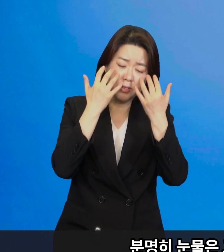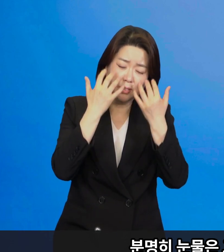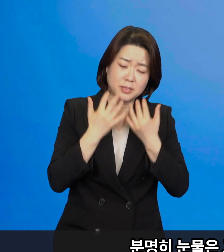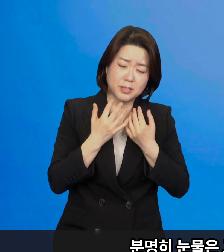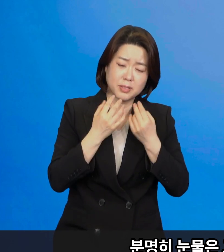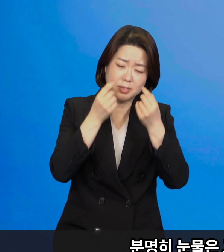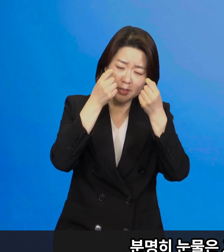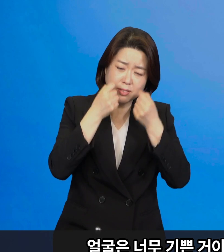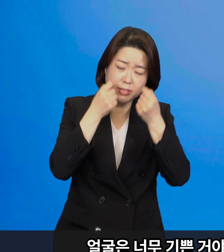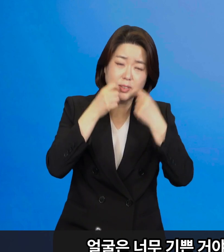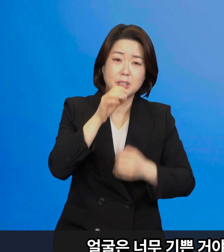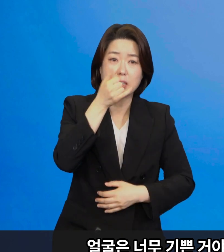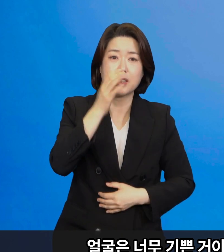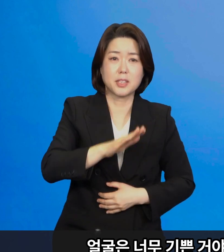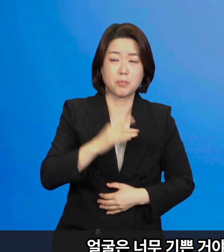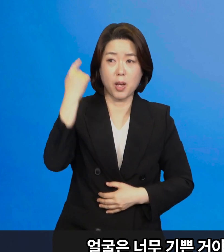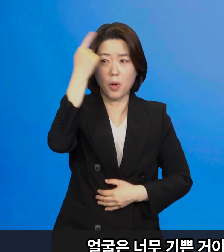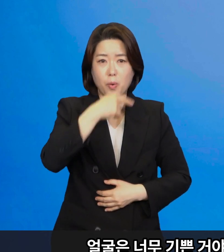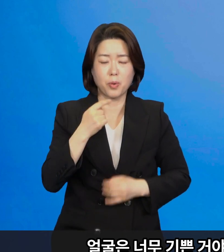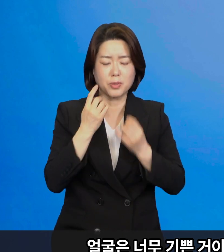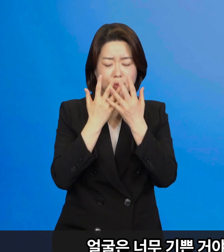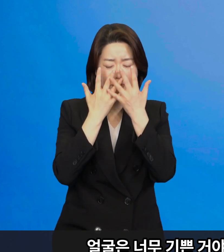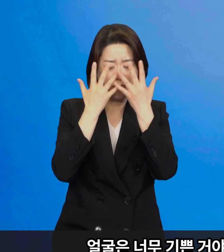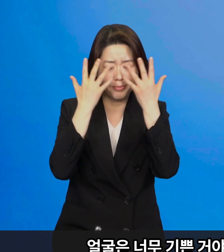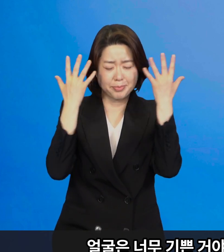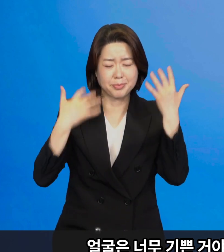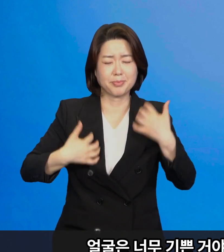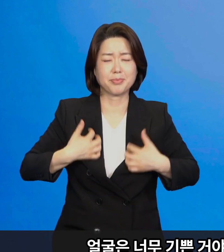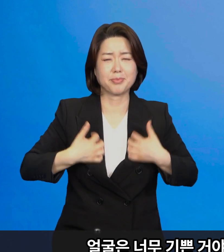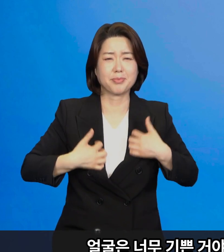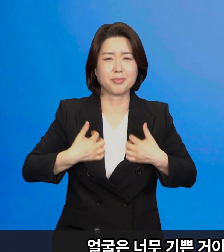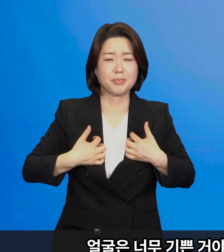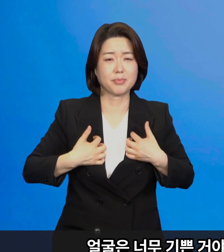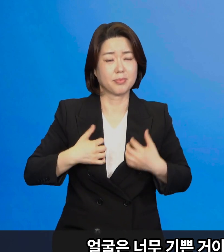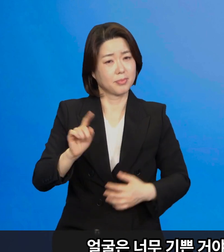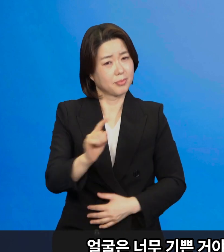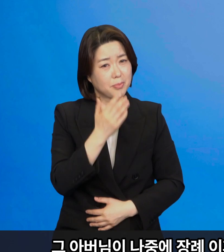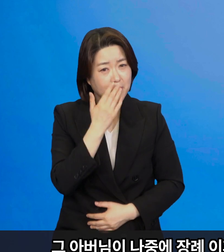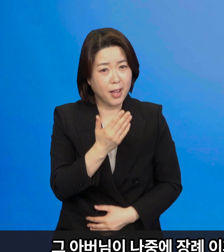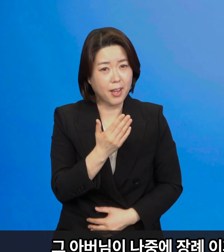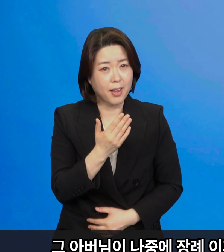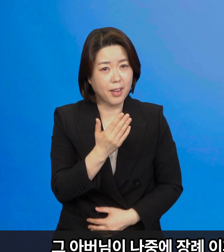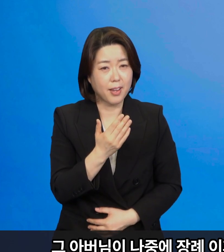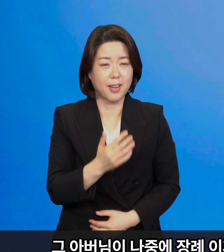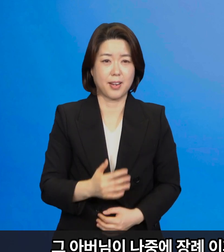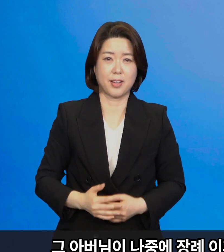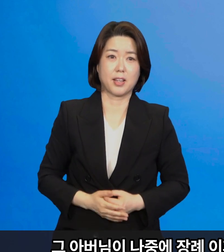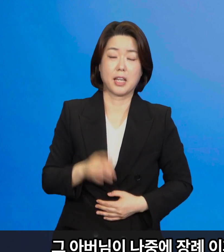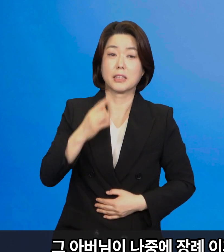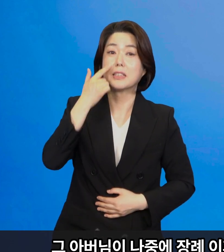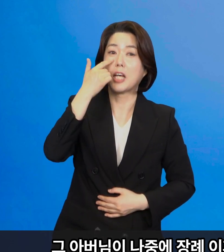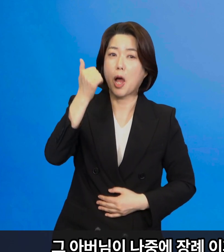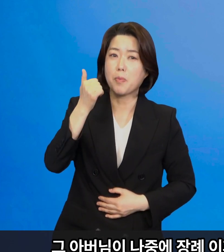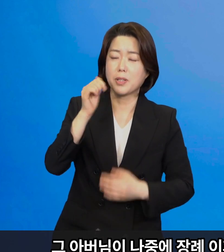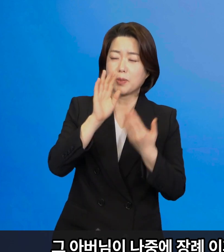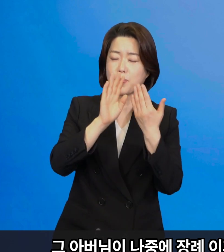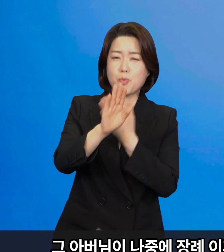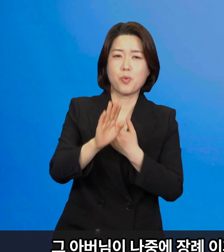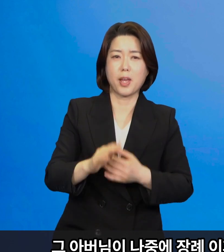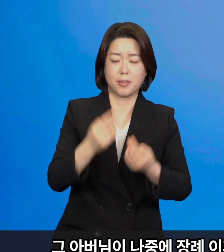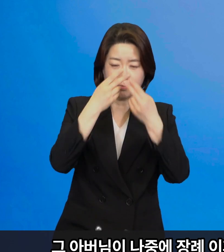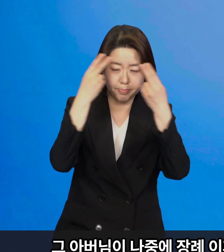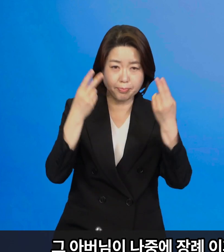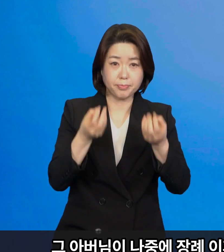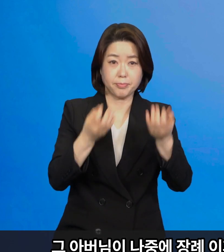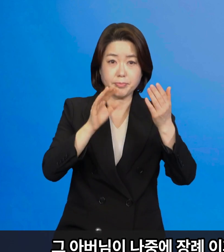그런 거라고 가득한데 얼굴은 너무 기쁜 거예요. 어떻게 이럴 수 있을까요? 그 아버님이 나중에 장례